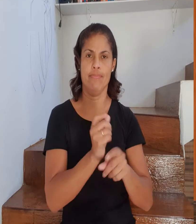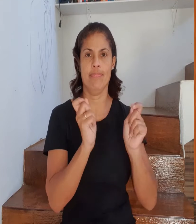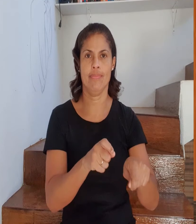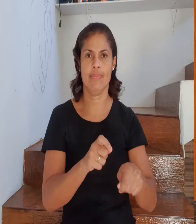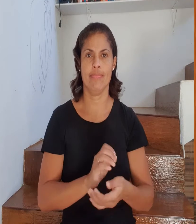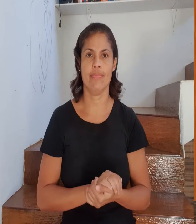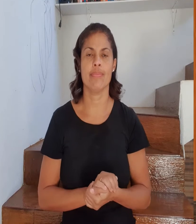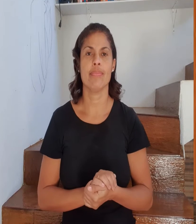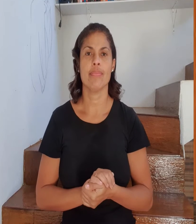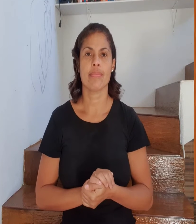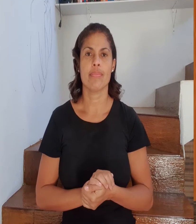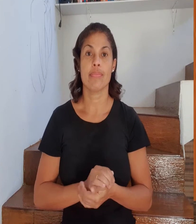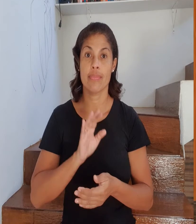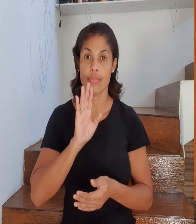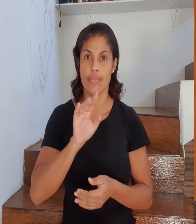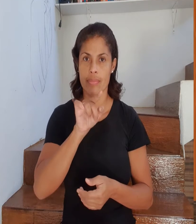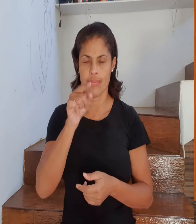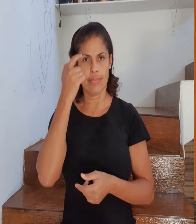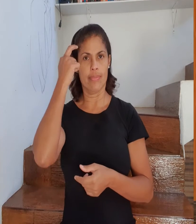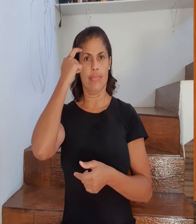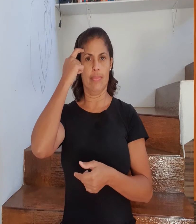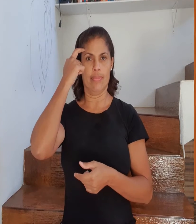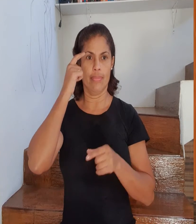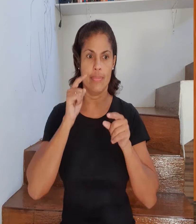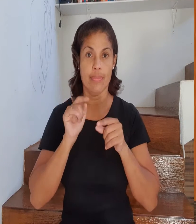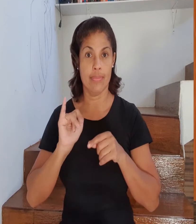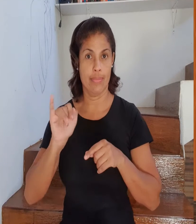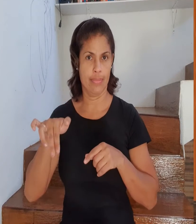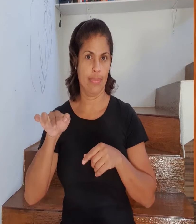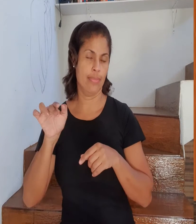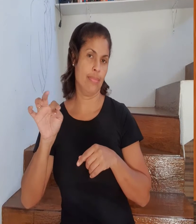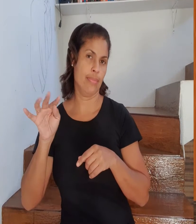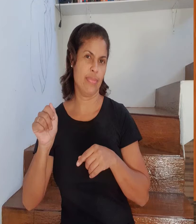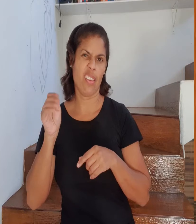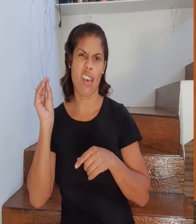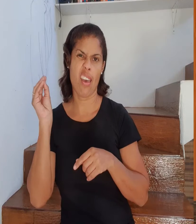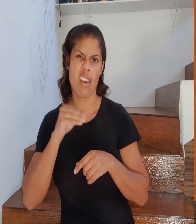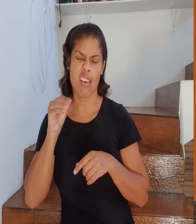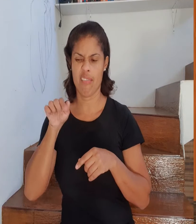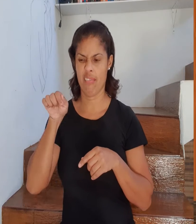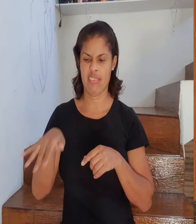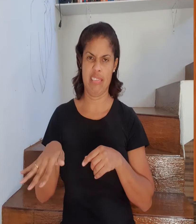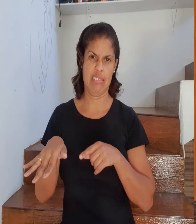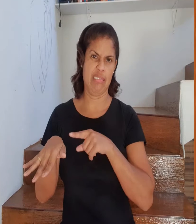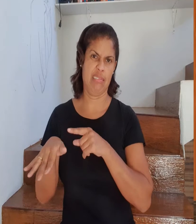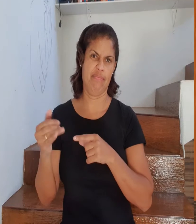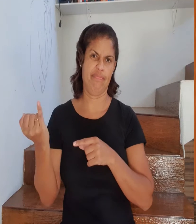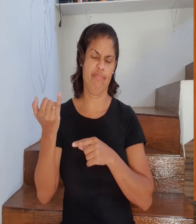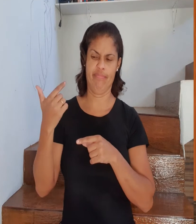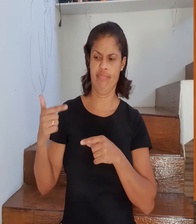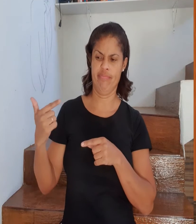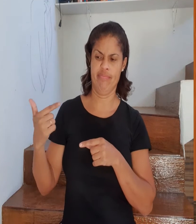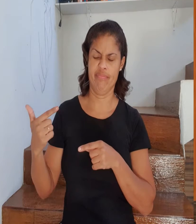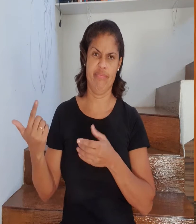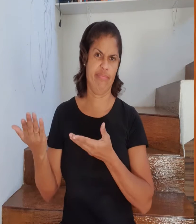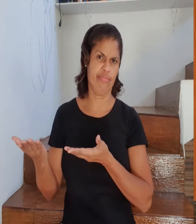micro-organismo causador de doenças. Mas se você está pensando que a imunidade inata é fraca,